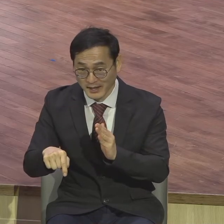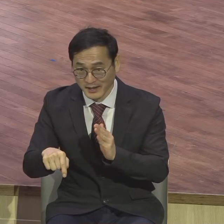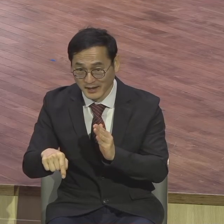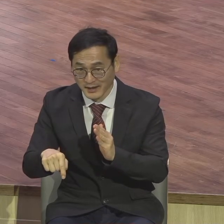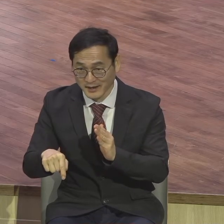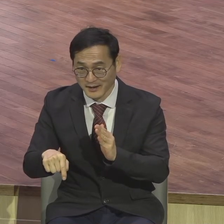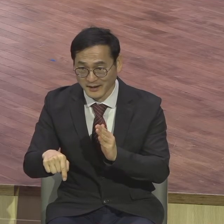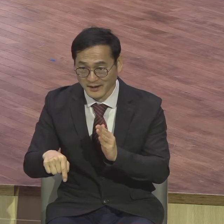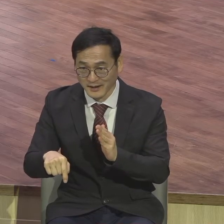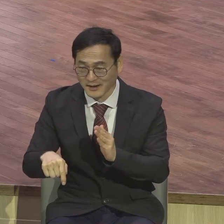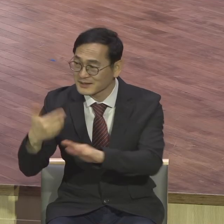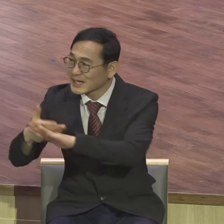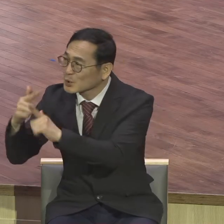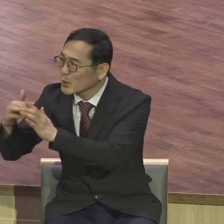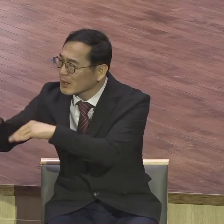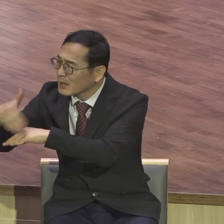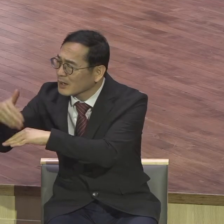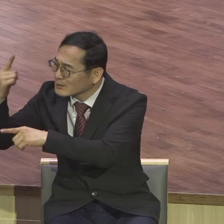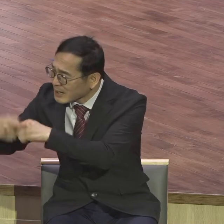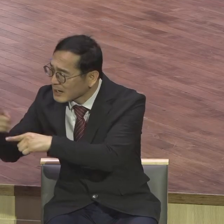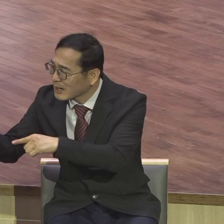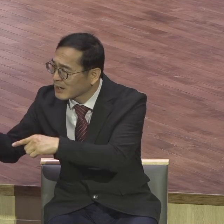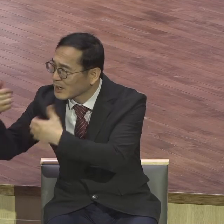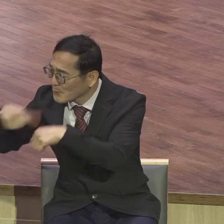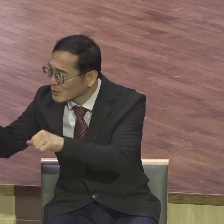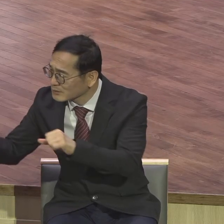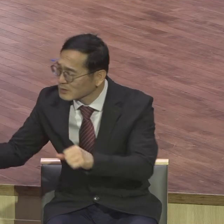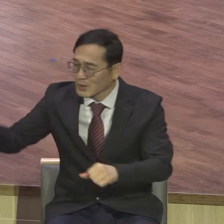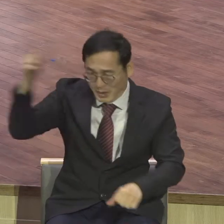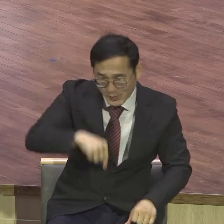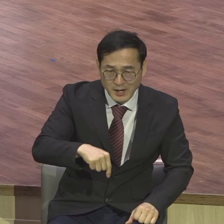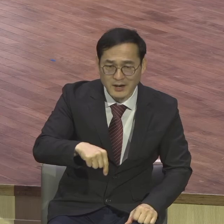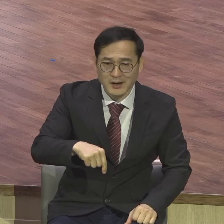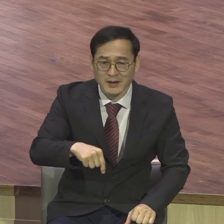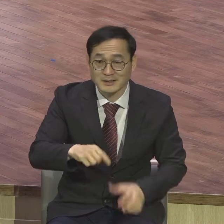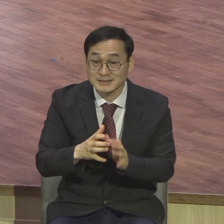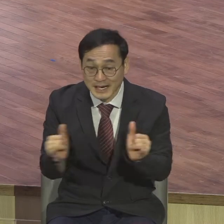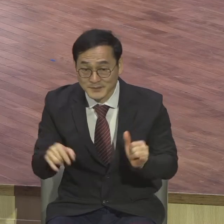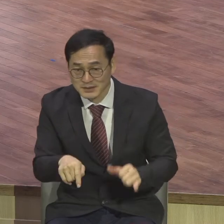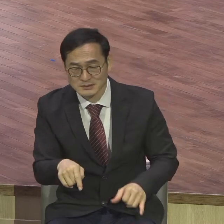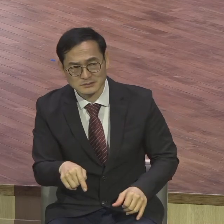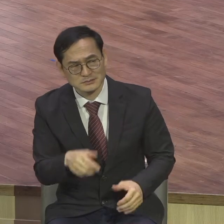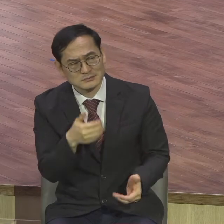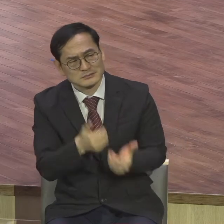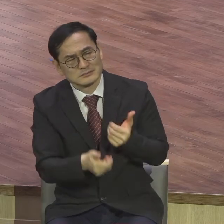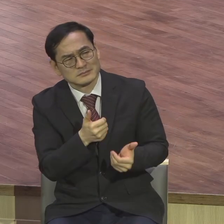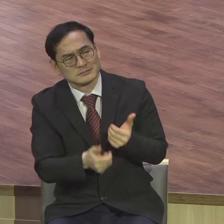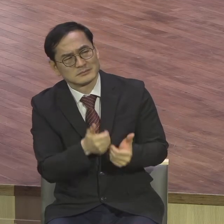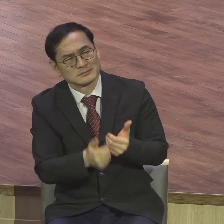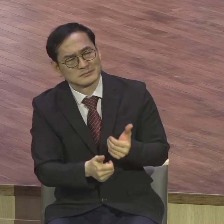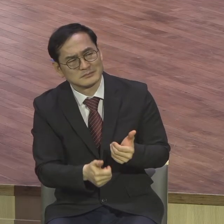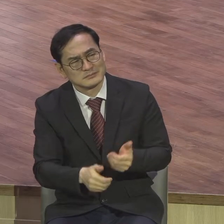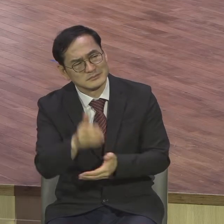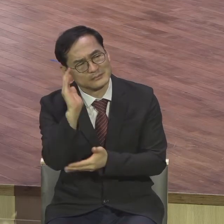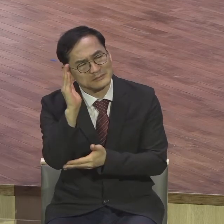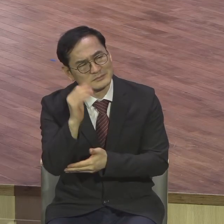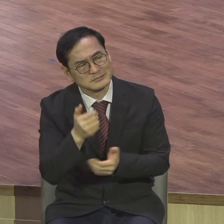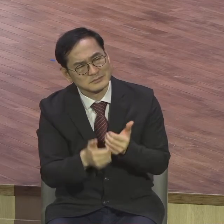그대로 그냥 체질이 되는데 오랫동안 행위 구원을 들었던 사람들은 그래도